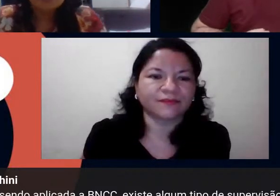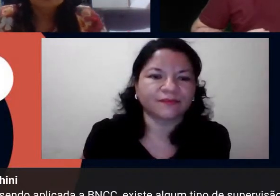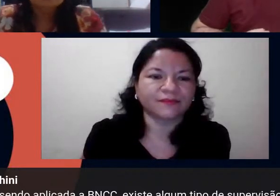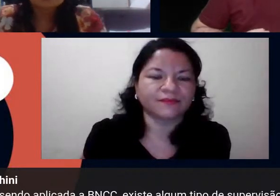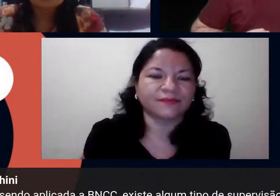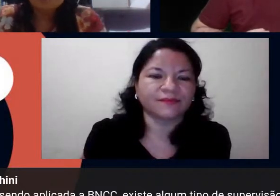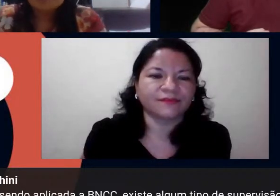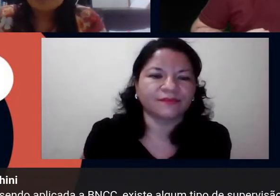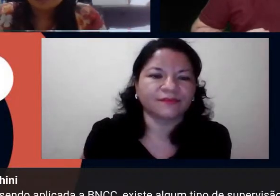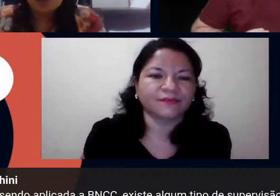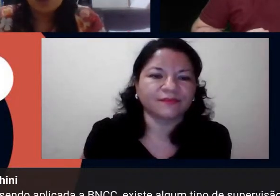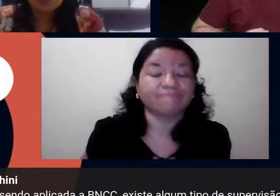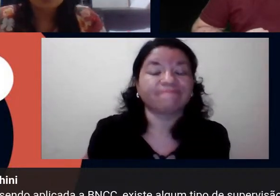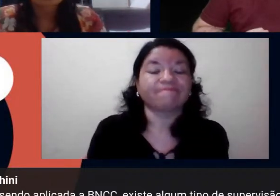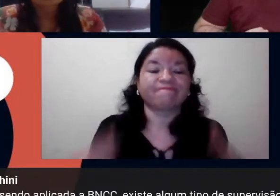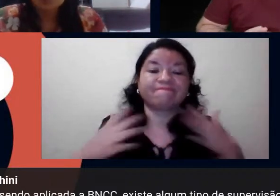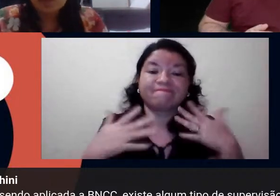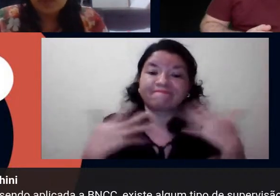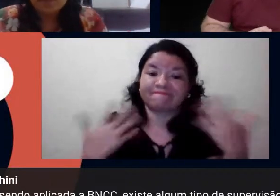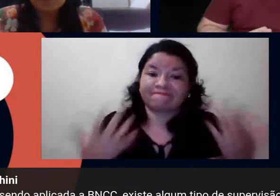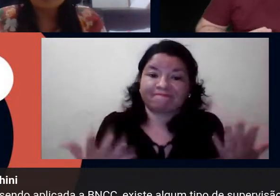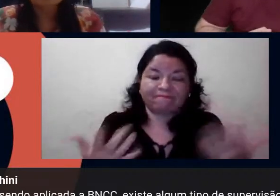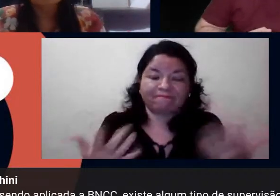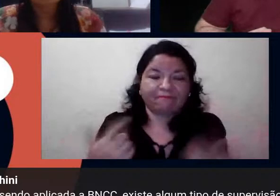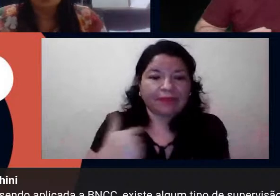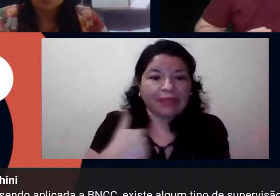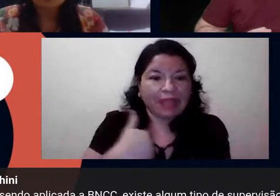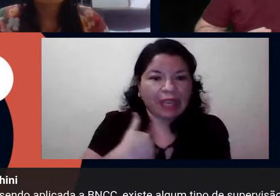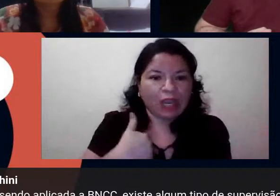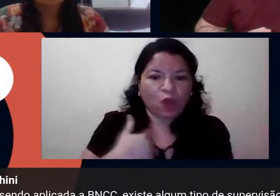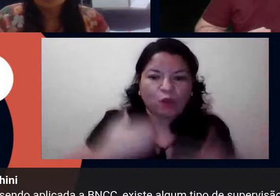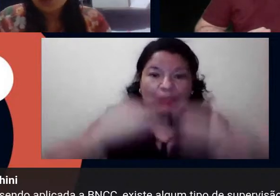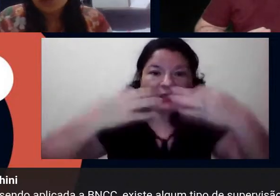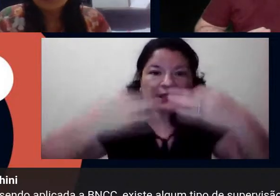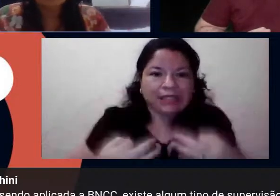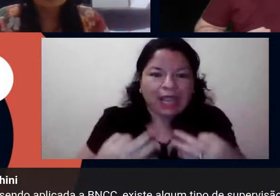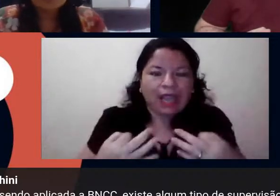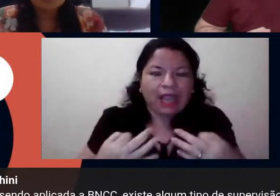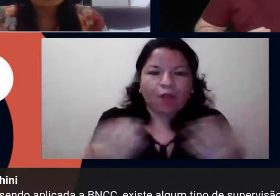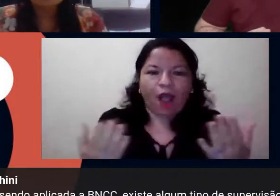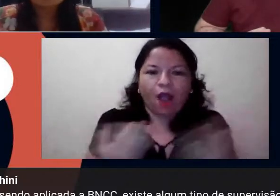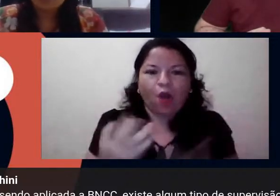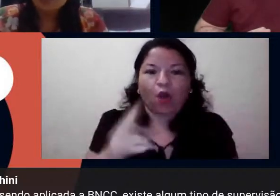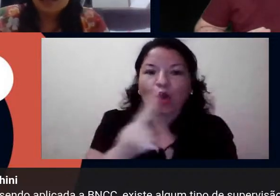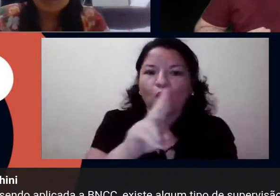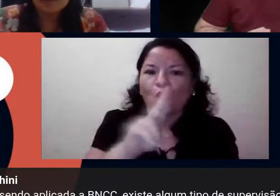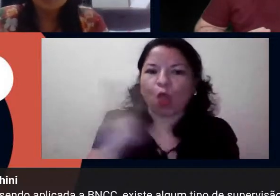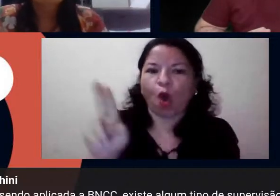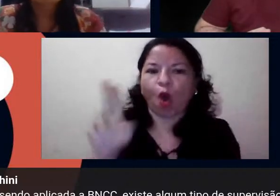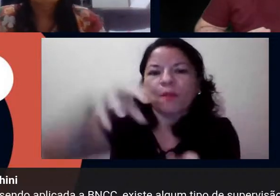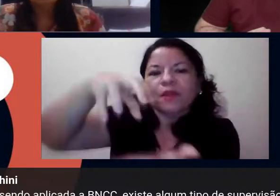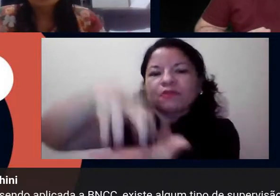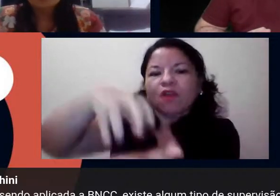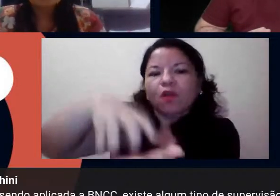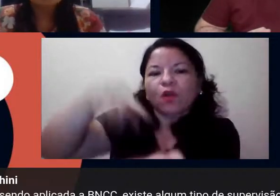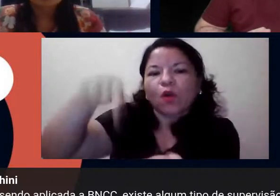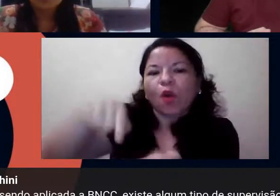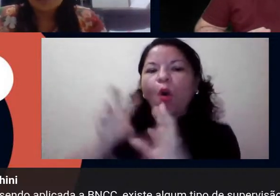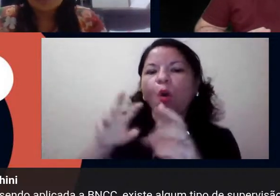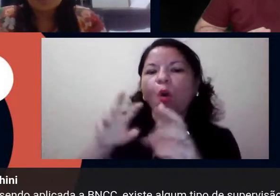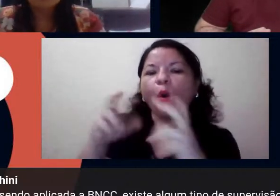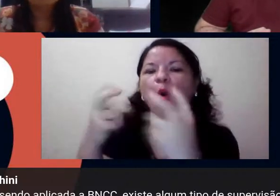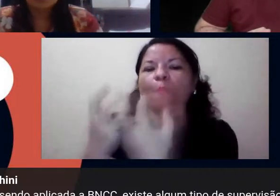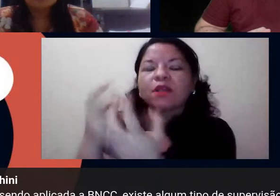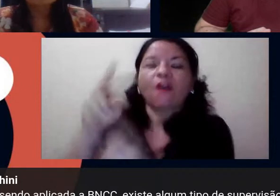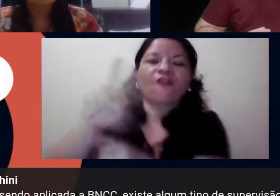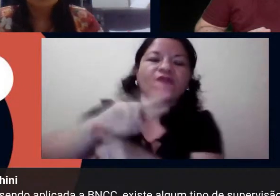Bom, eu não sei precisar agora o nome do órgão, do setor da comissão que fiscaliza, mas todo o processo